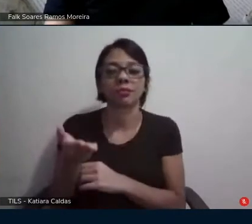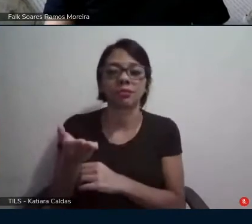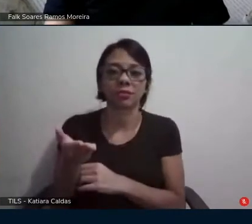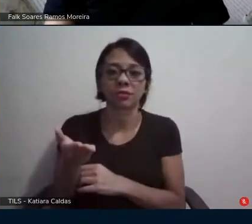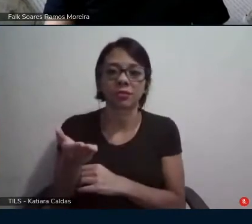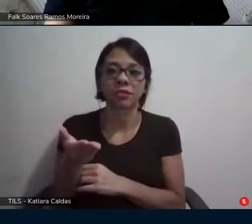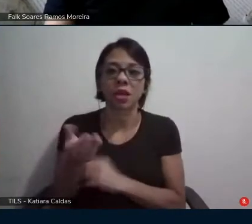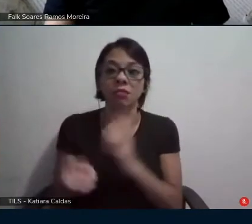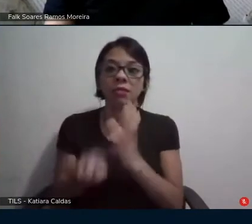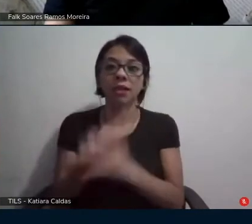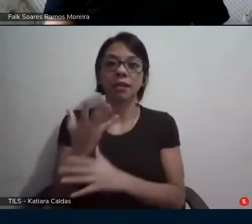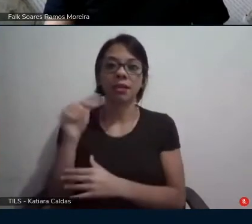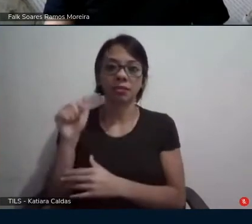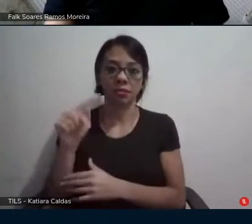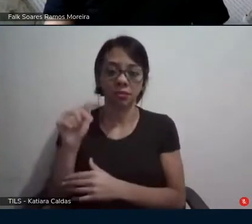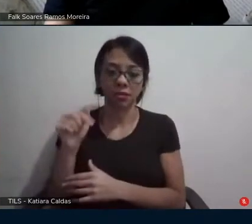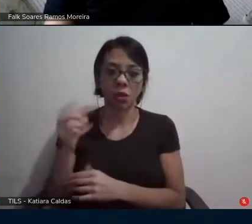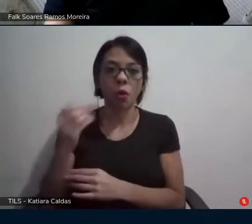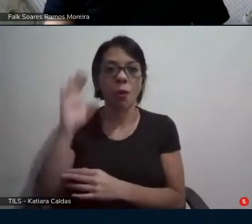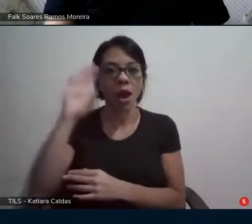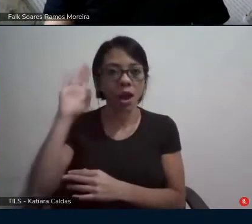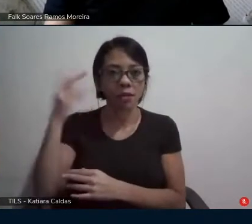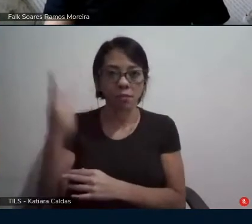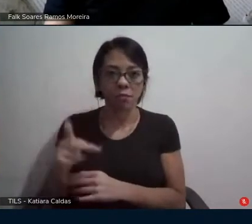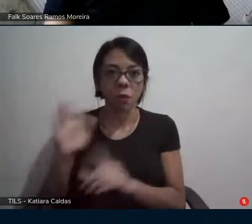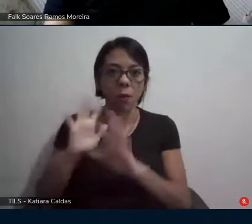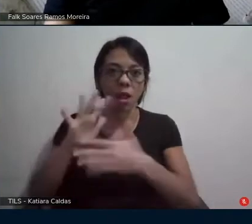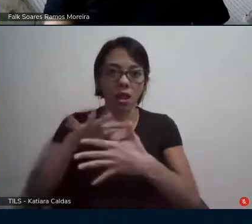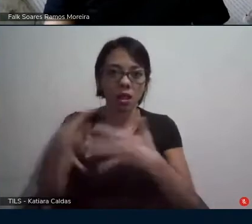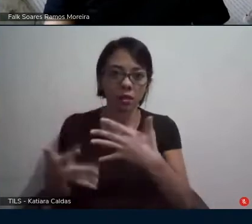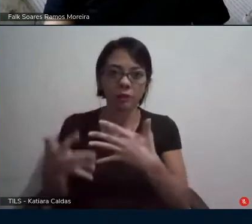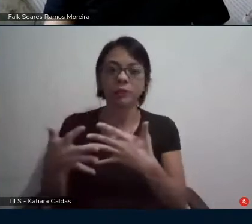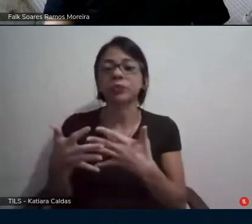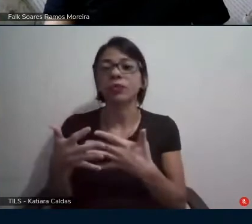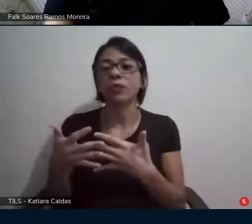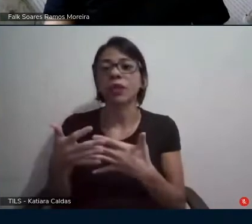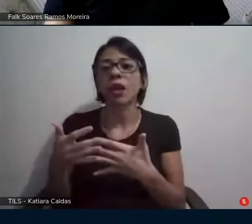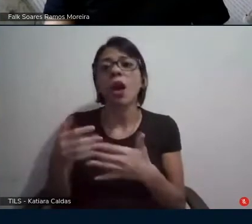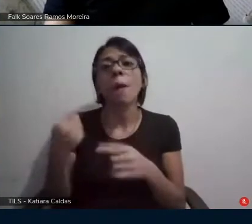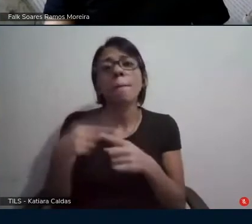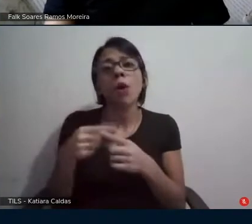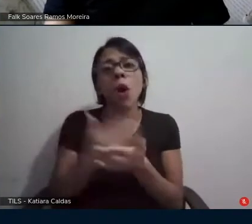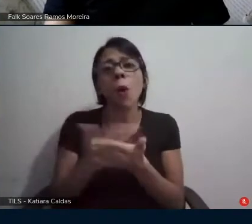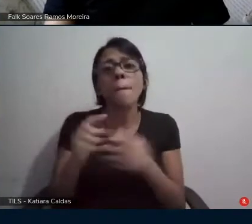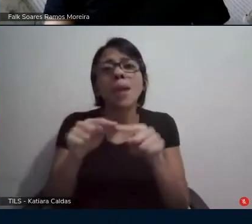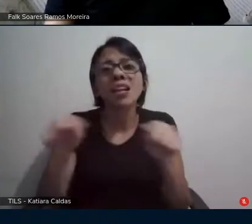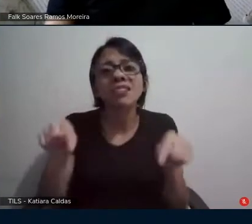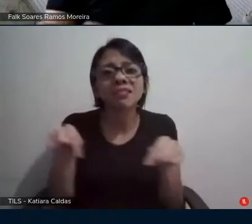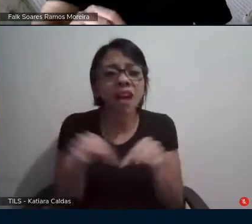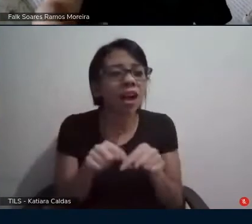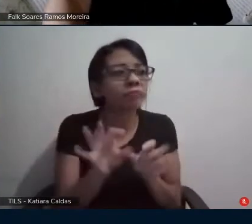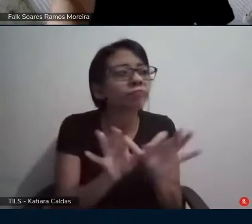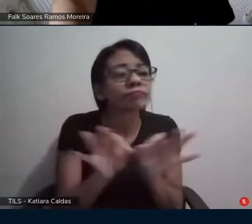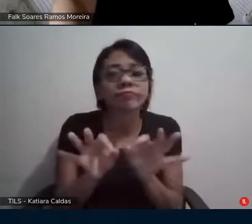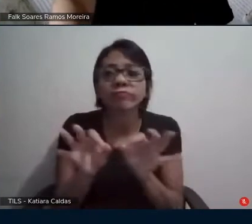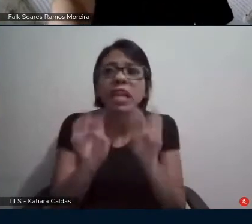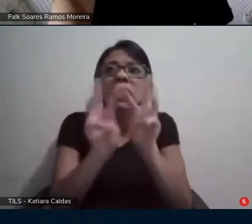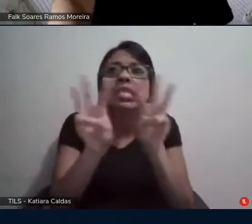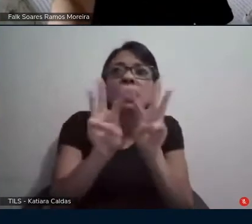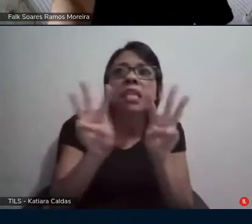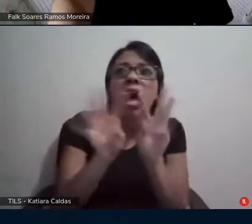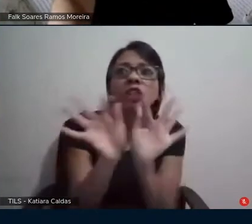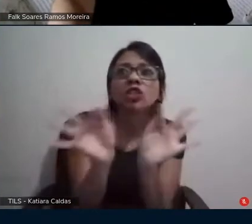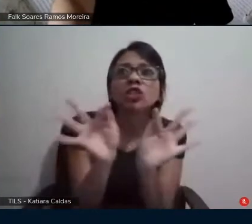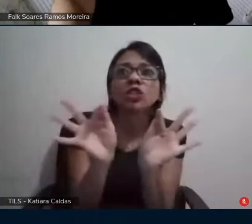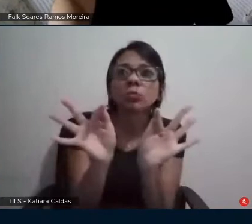na constituição da academia. A academia começa assim, ó, numa salinha, começa num site, mas